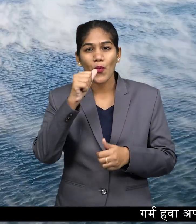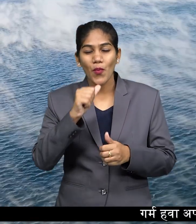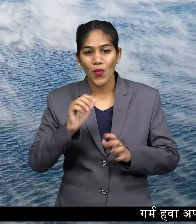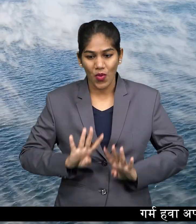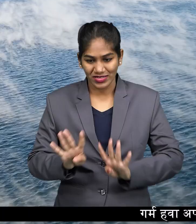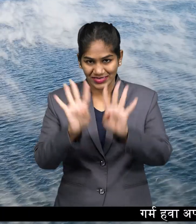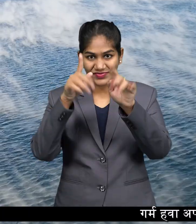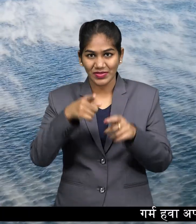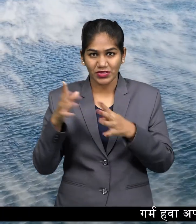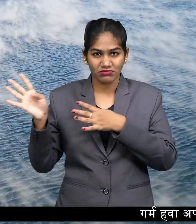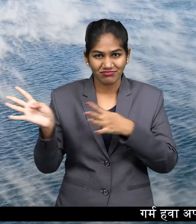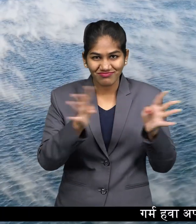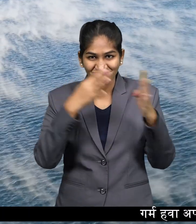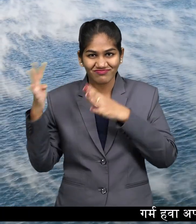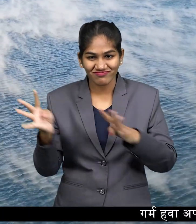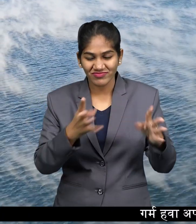उठती है।